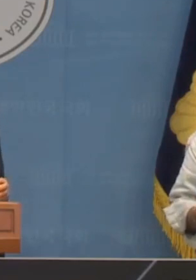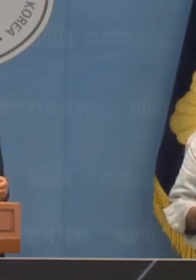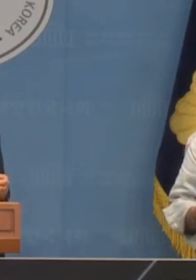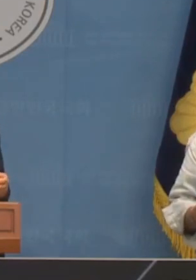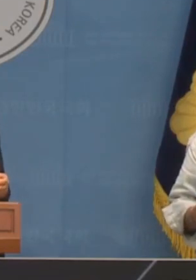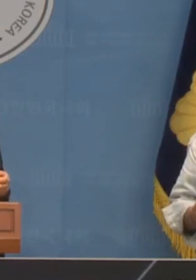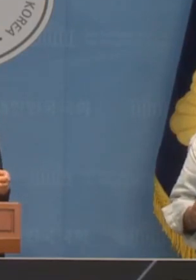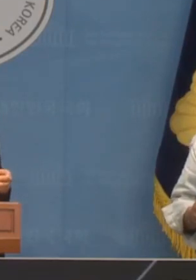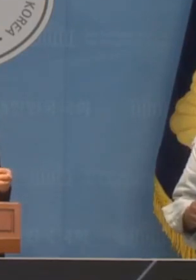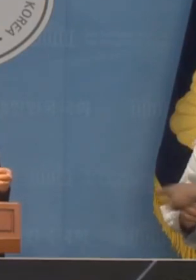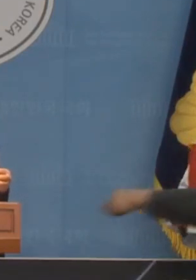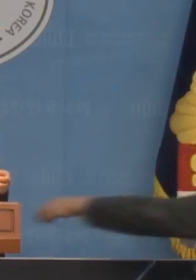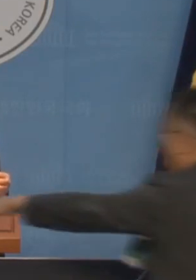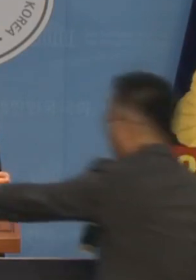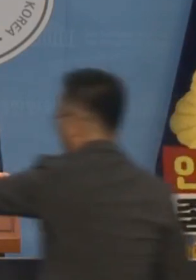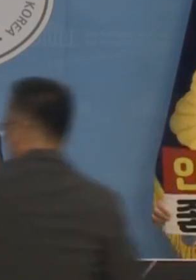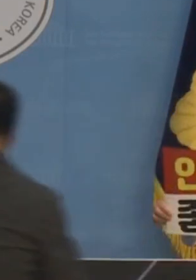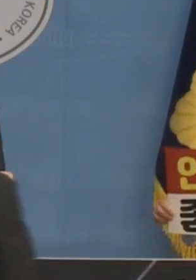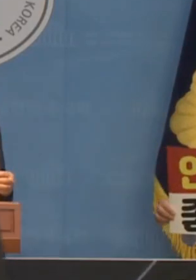조배수.